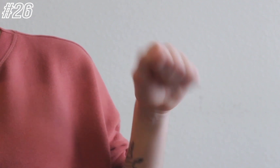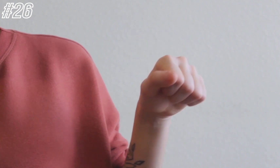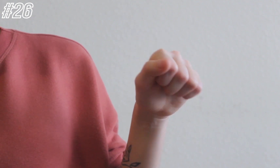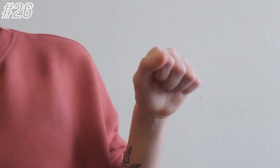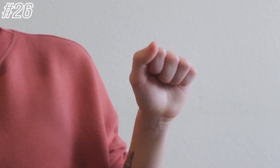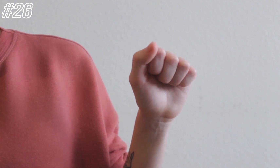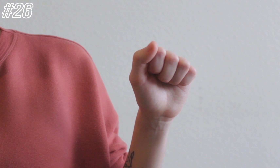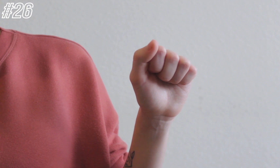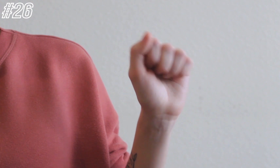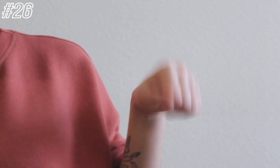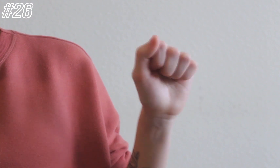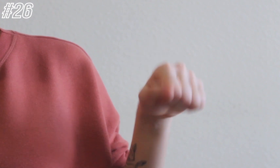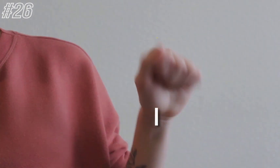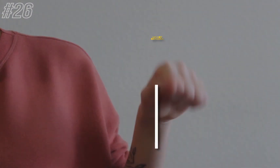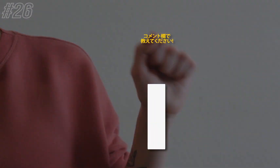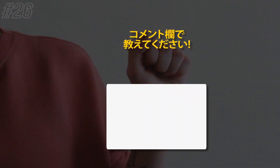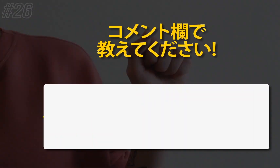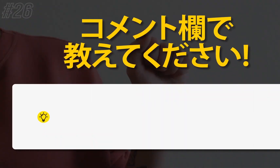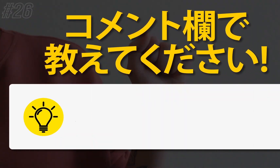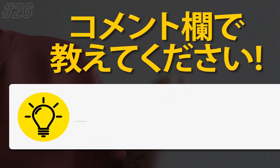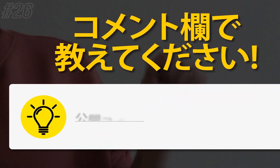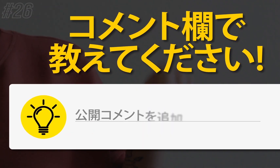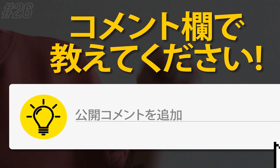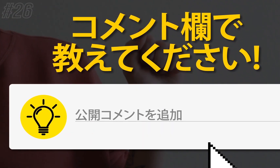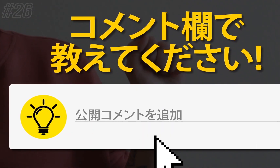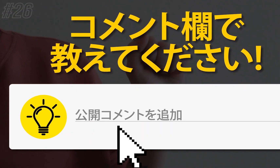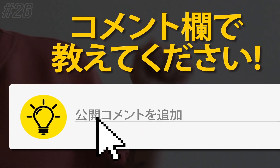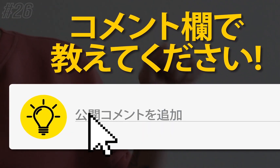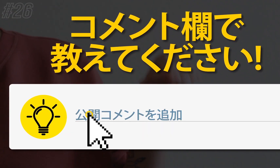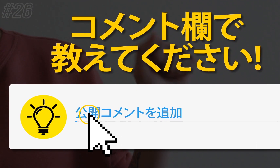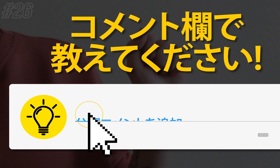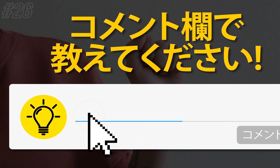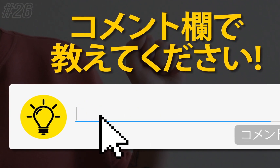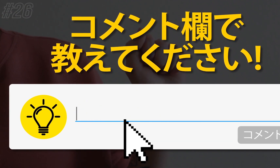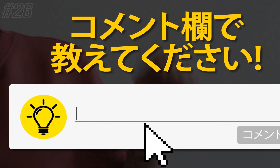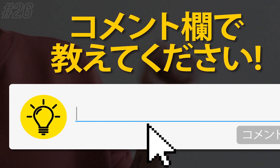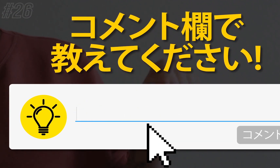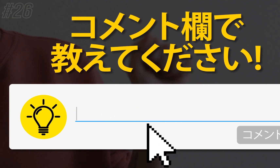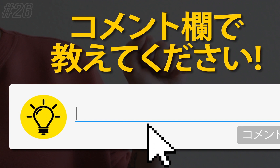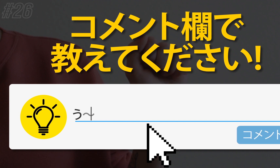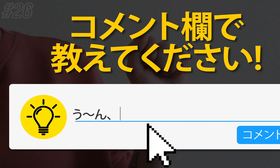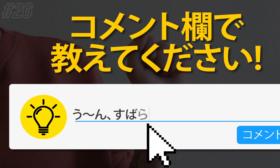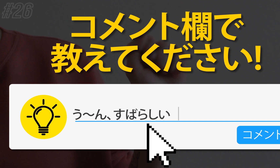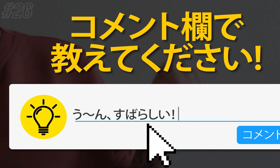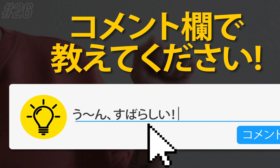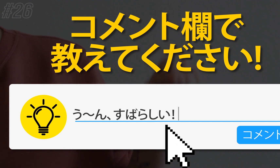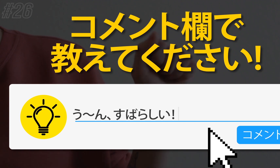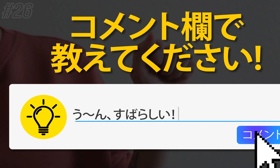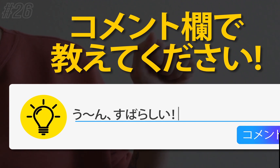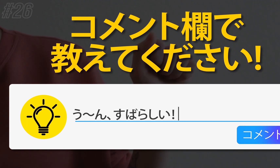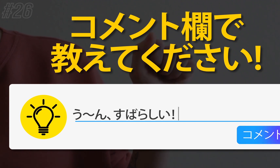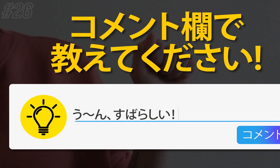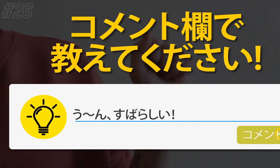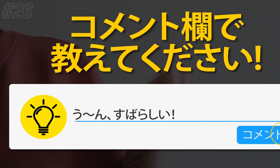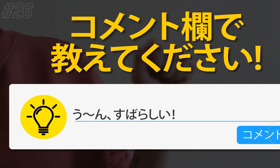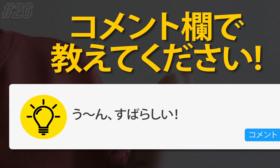下するように動かします。どれくらい手話を知っていますか？コメント欄でいくつ問題に正解できたか教えて